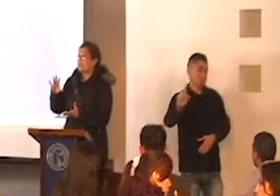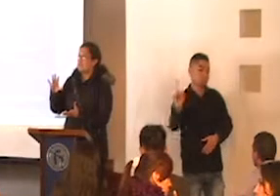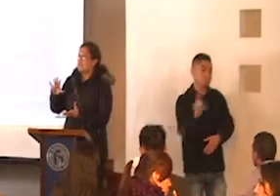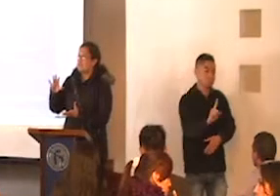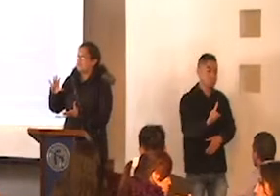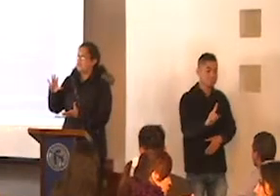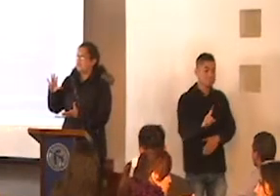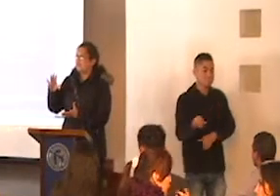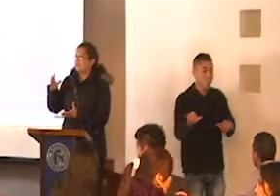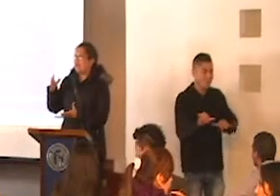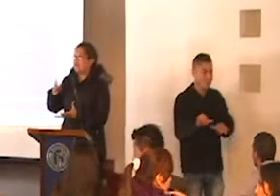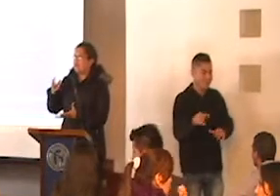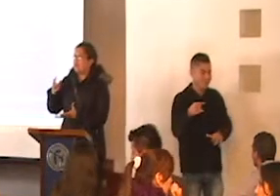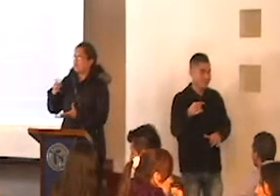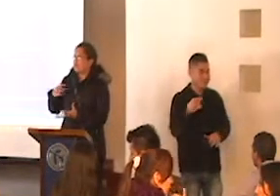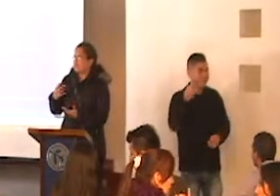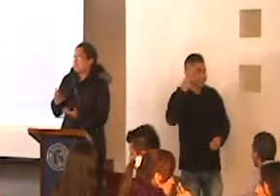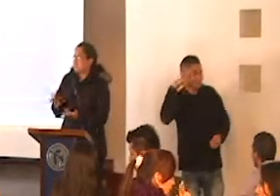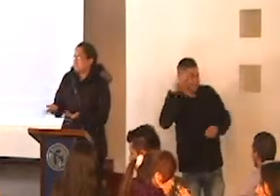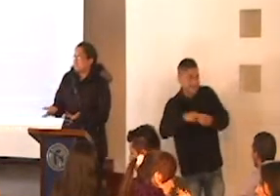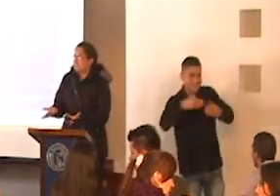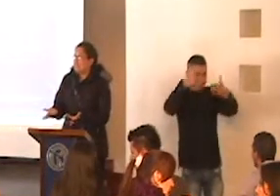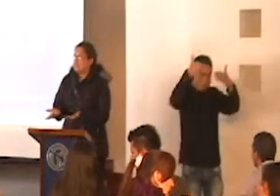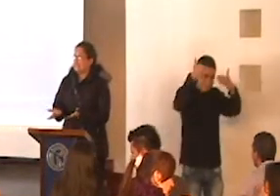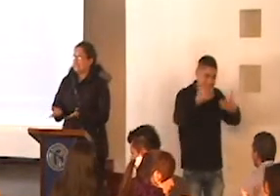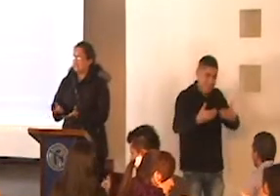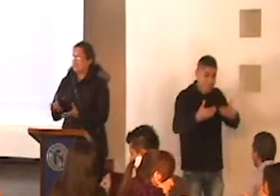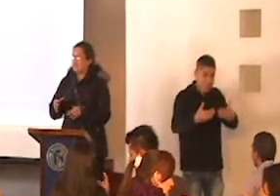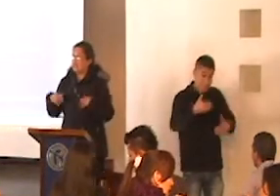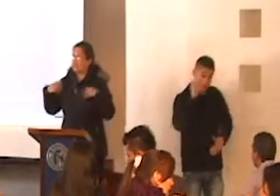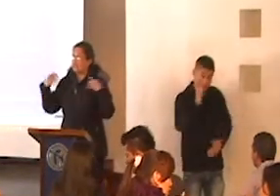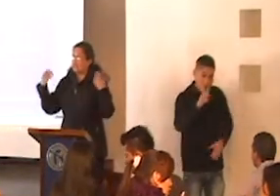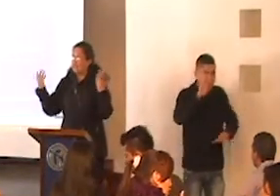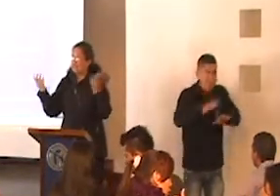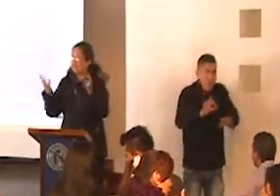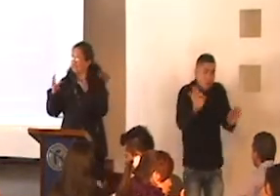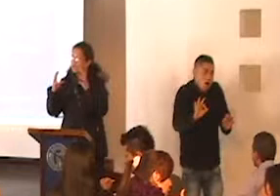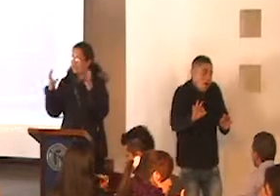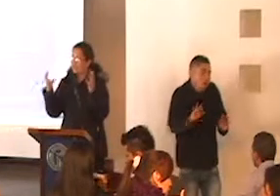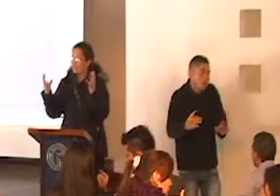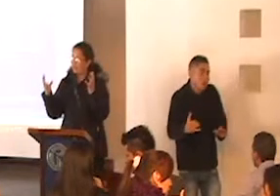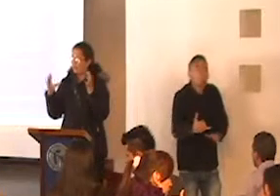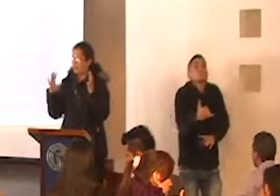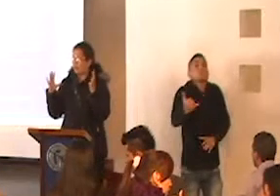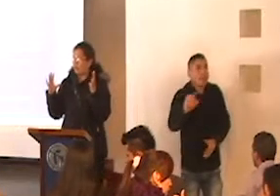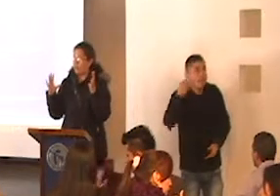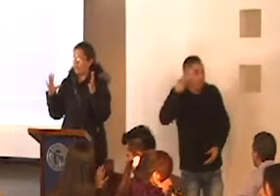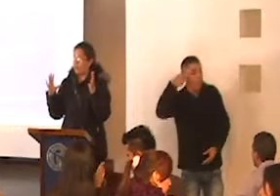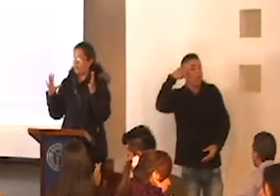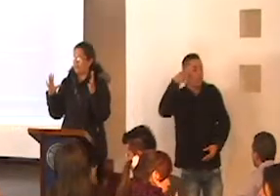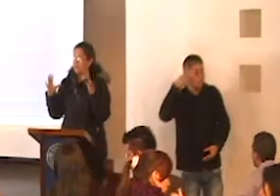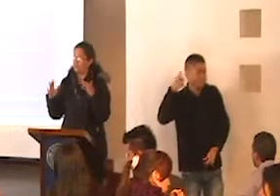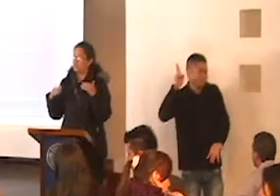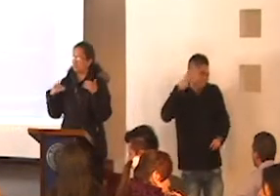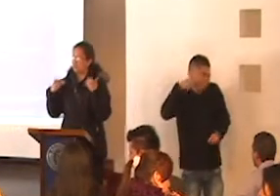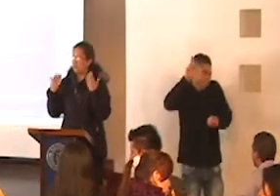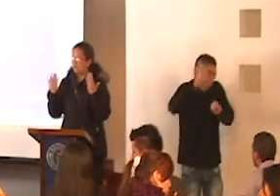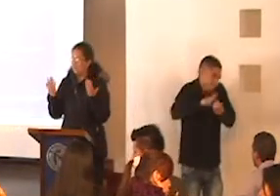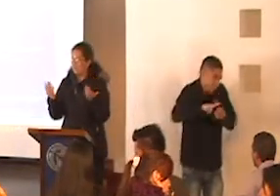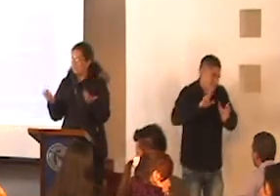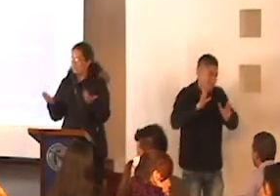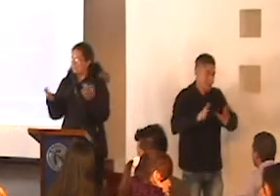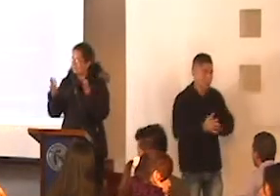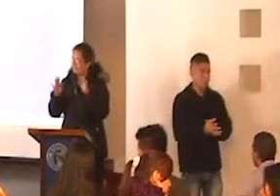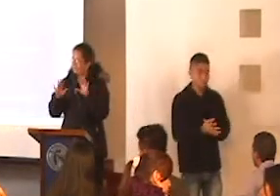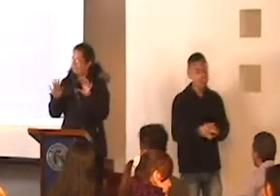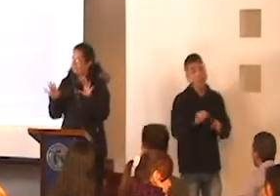con unas barreras, digámoslo, no, quizá no voluntarias, ¿sí? De pronto ellos esperan concebir en el aula algo diferente. Entonces